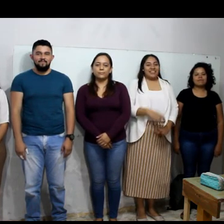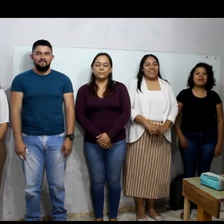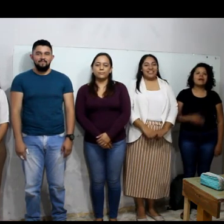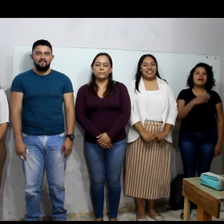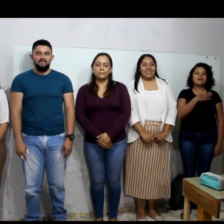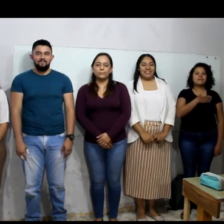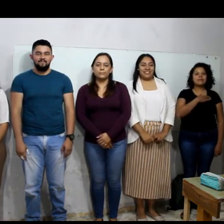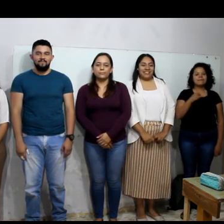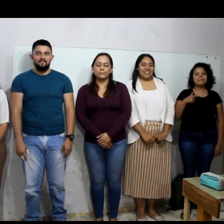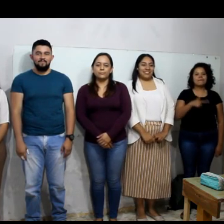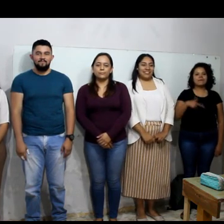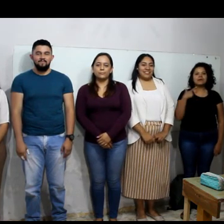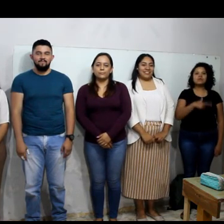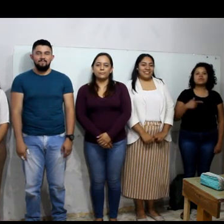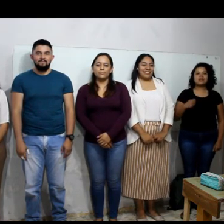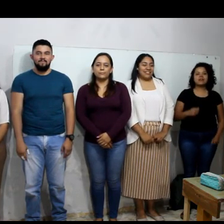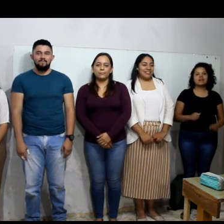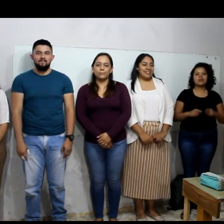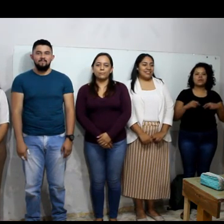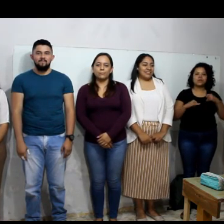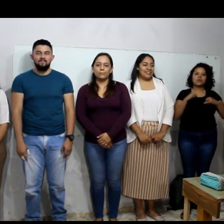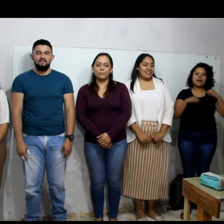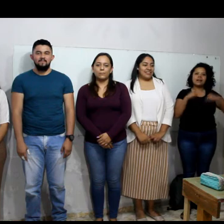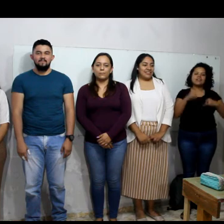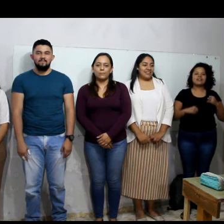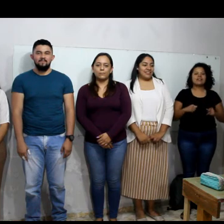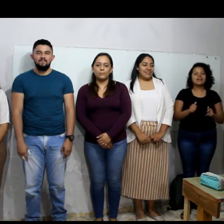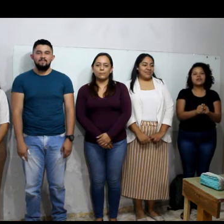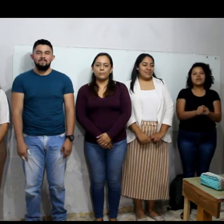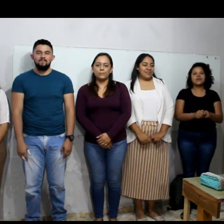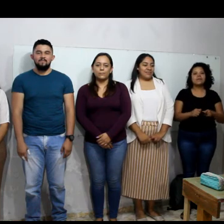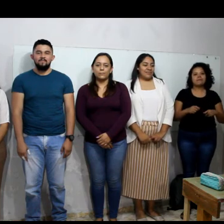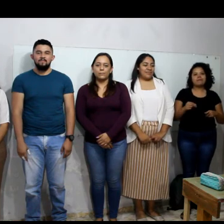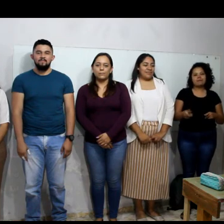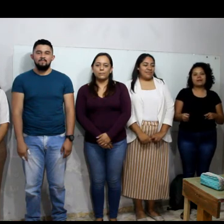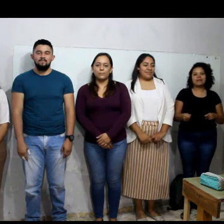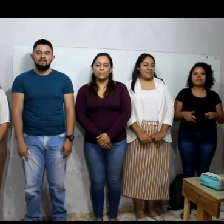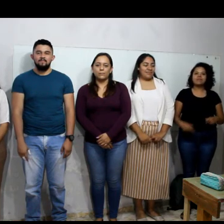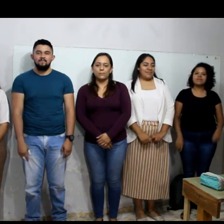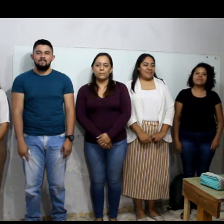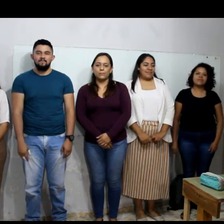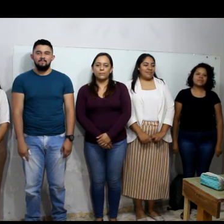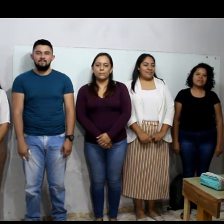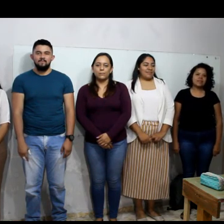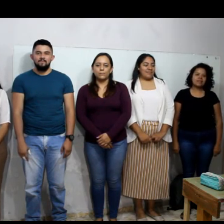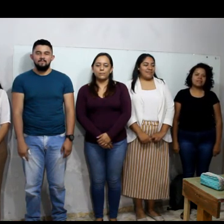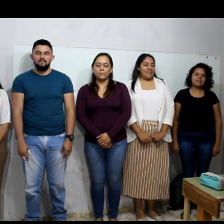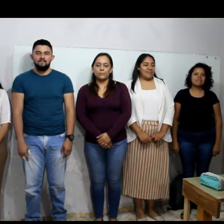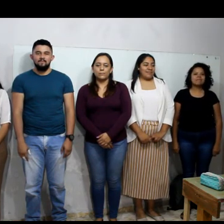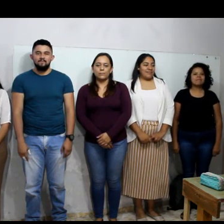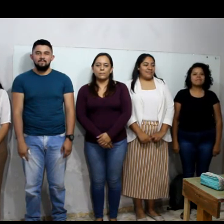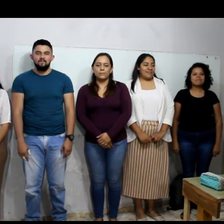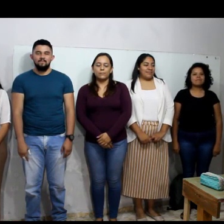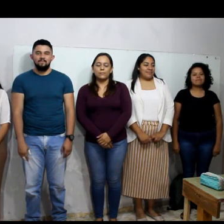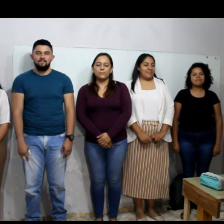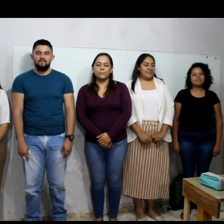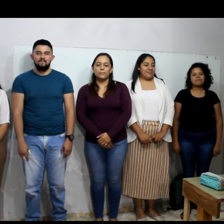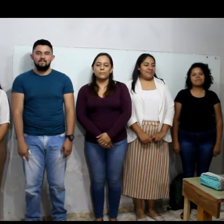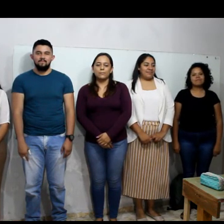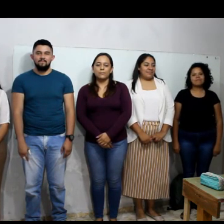A mí me gusta jugar con mi pelo. A mí me gusta ver